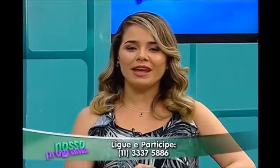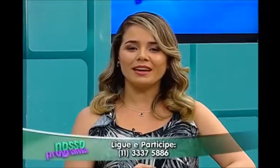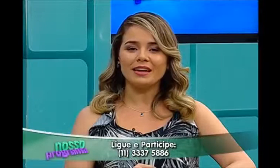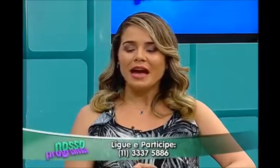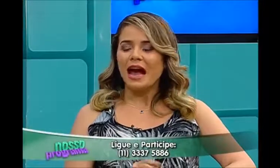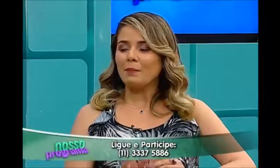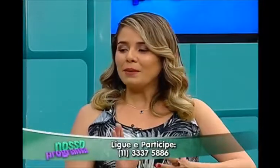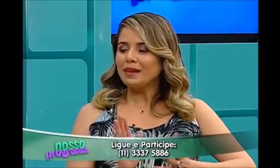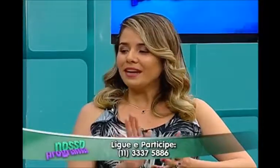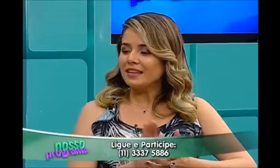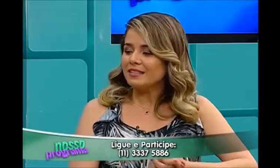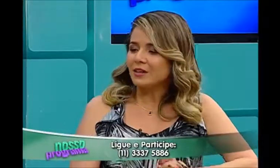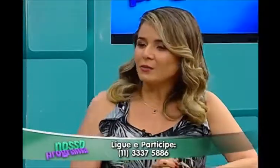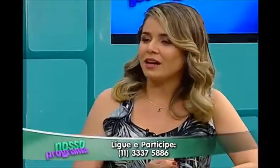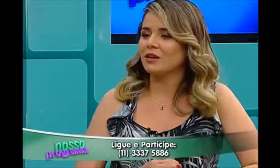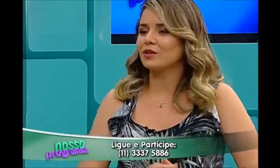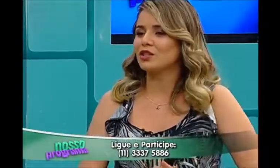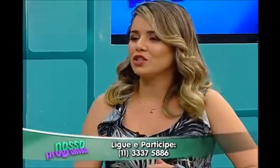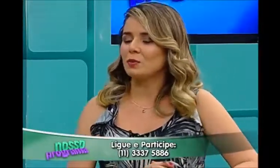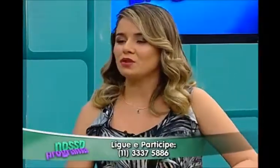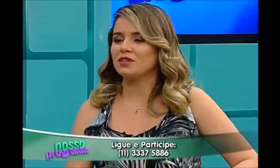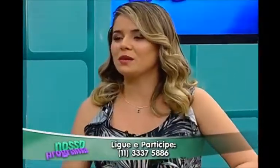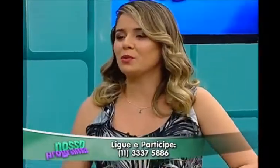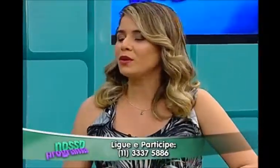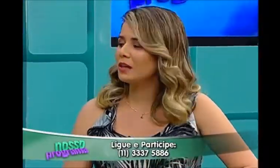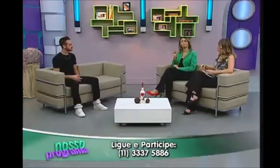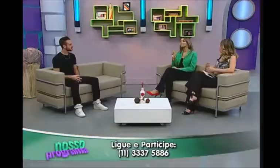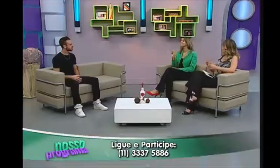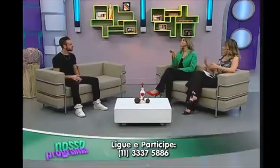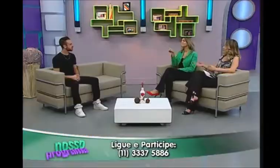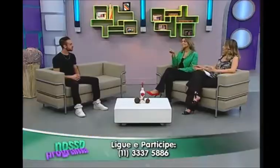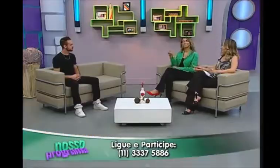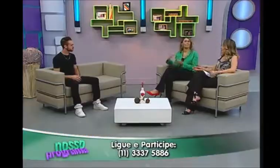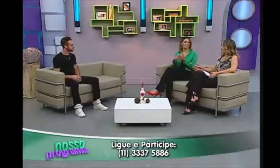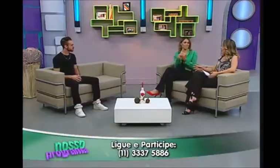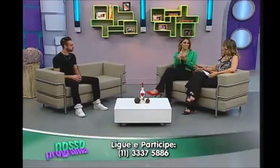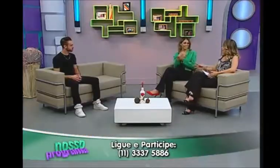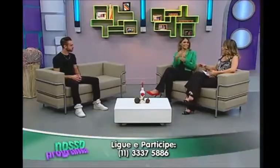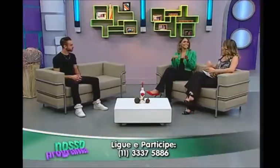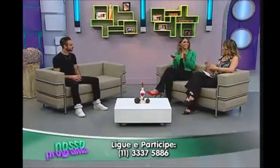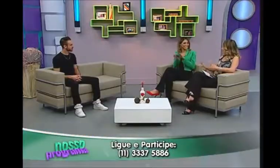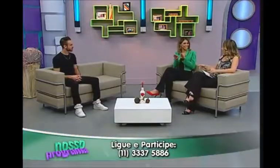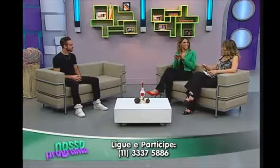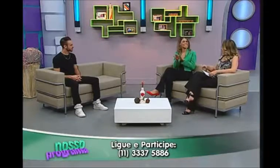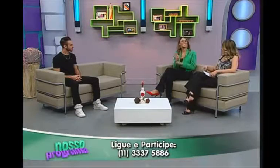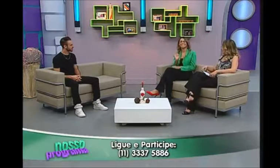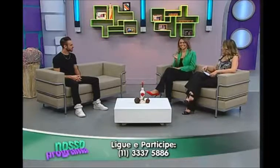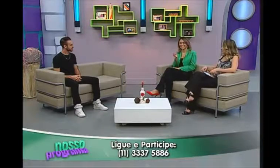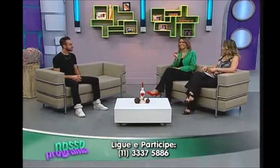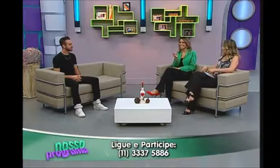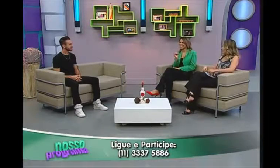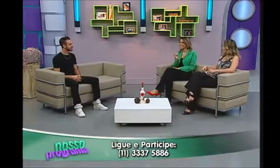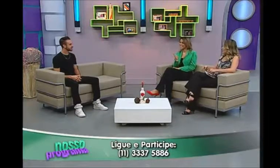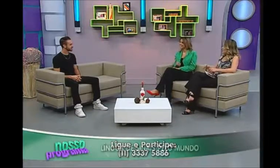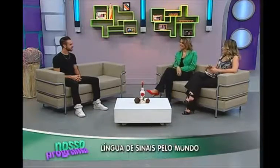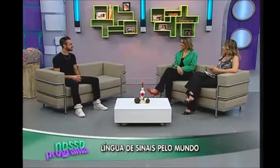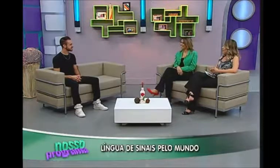5886. A primeira questão, Mari, que eu acho que a gente pode fazer para o Helder e para você também, que já está nesse meio, né, misturado, aí, junto e misturado,